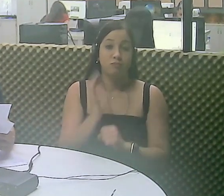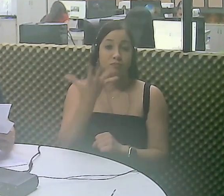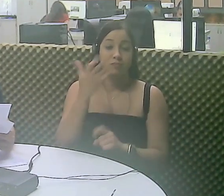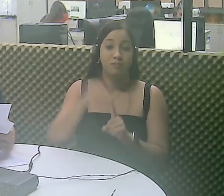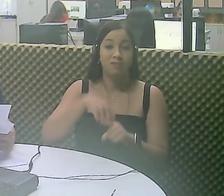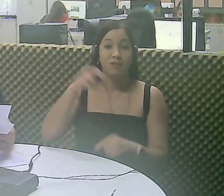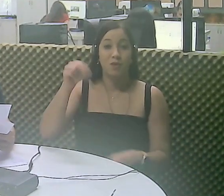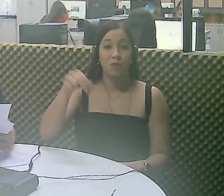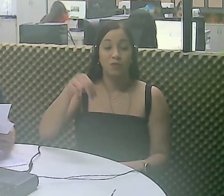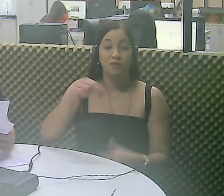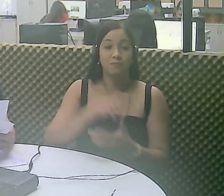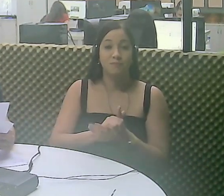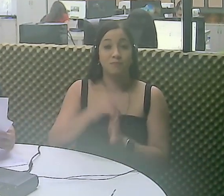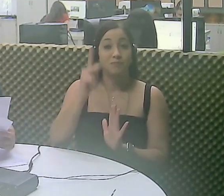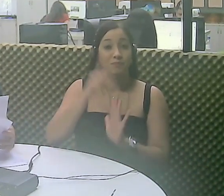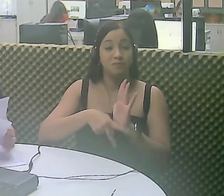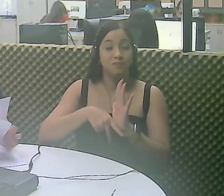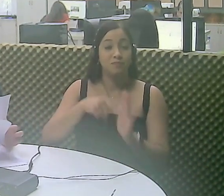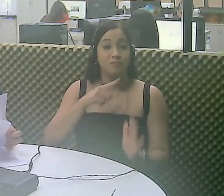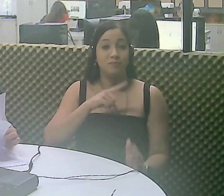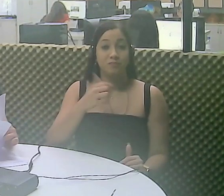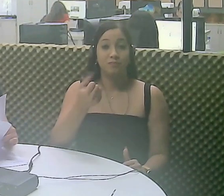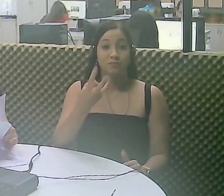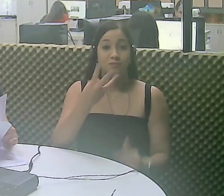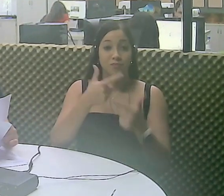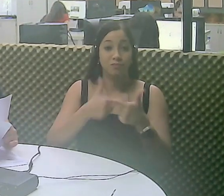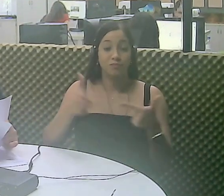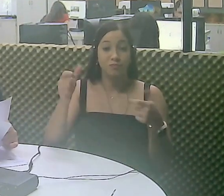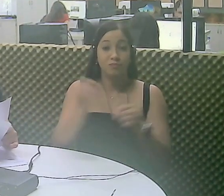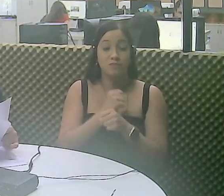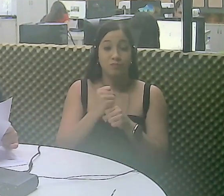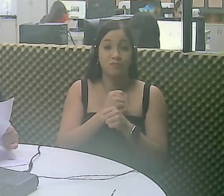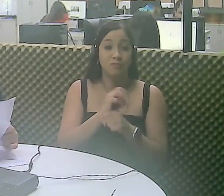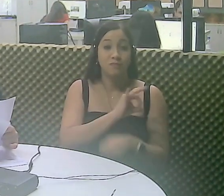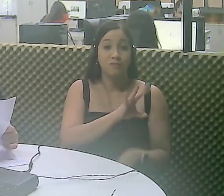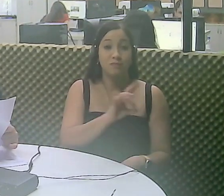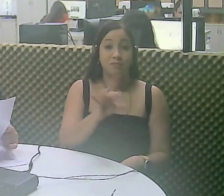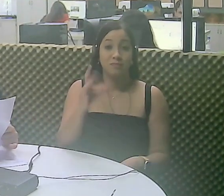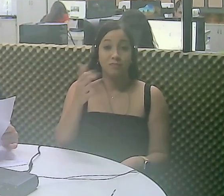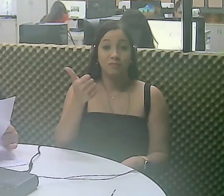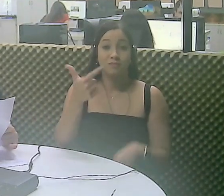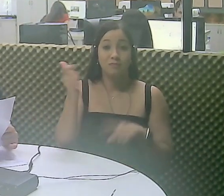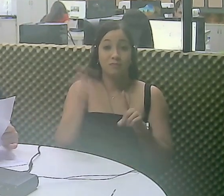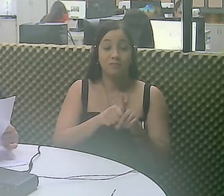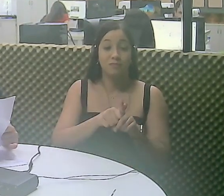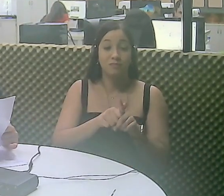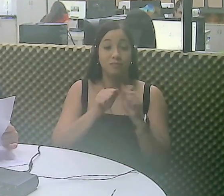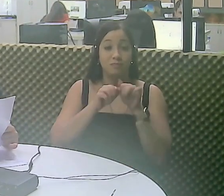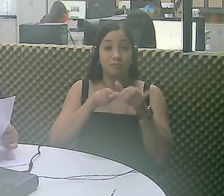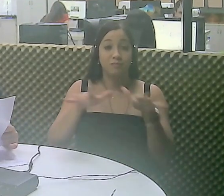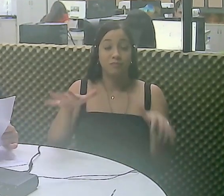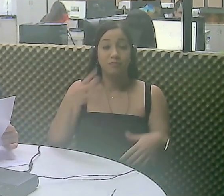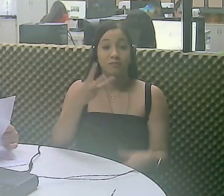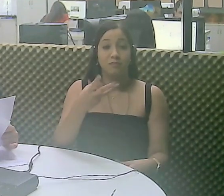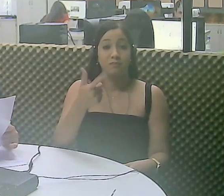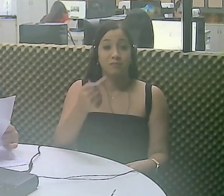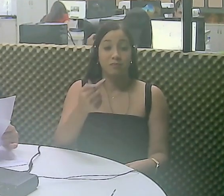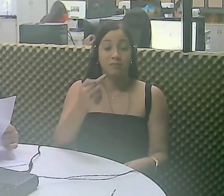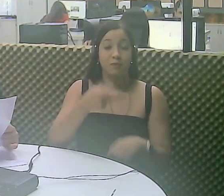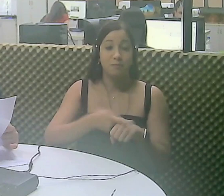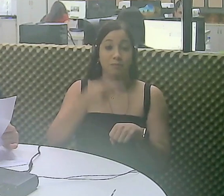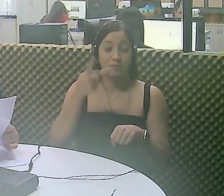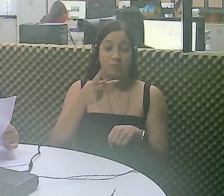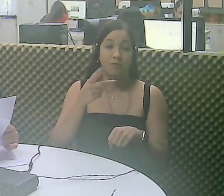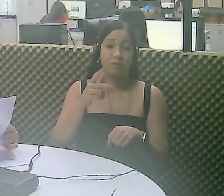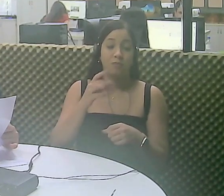em novembro. Pelo programa, são 13 sorteios no ano. Para cada um dos 12 meses, são distribuídos 37 prêmios,